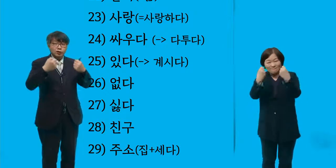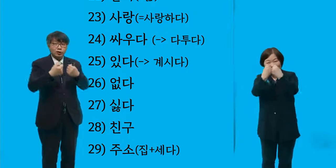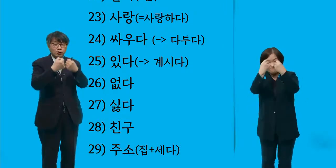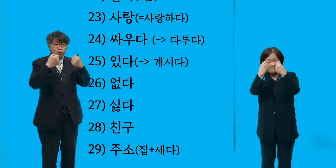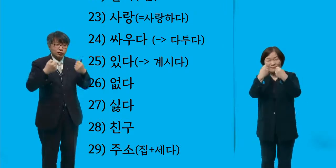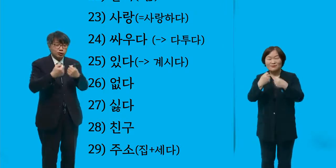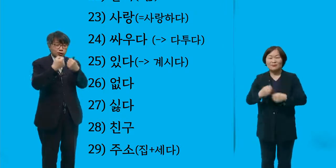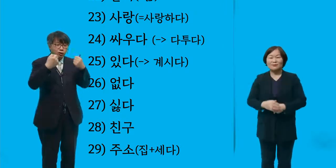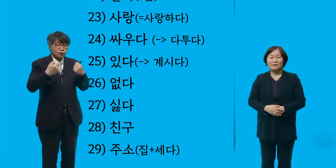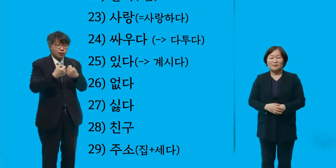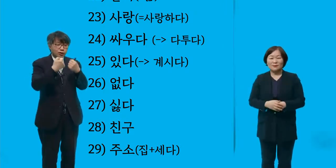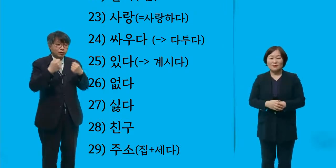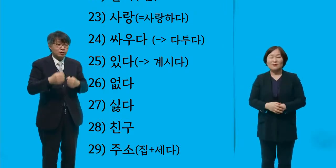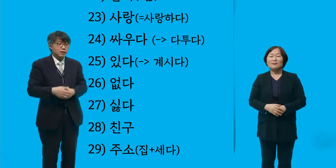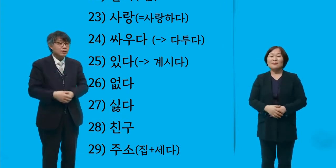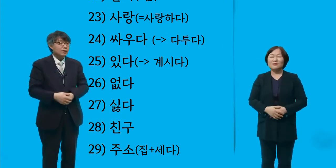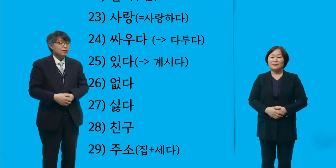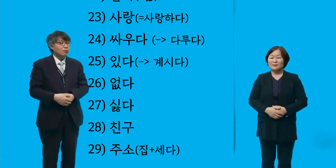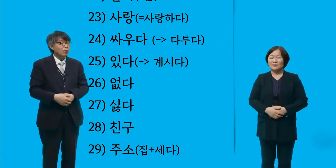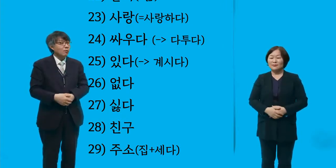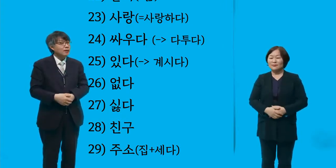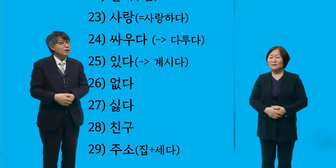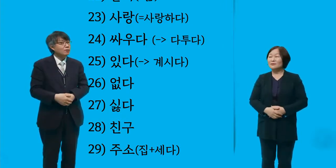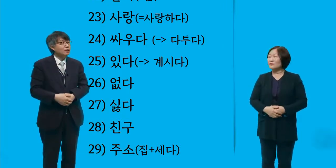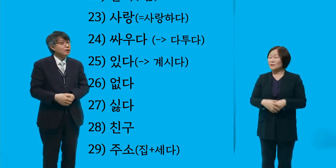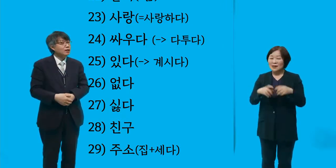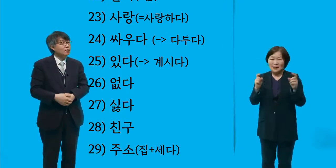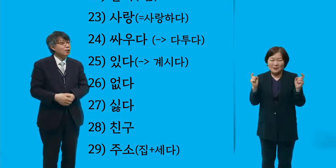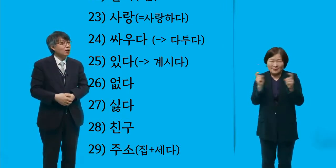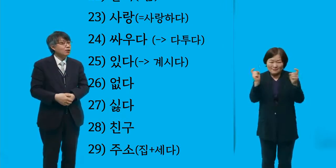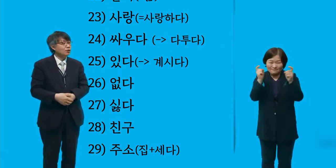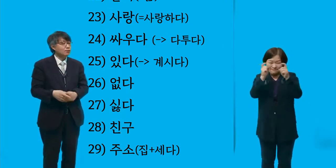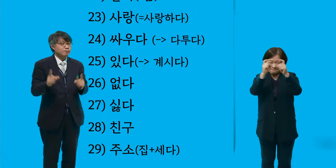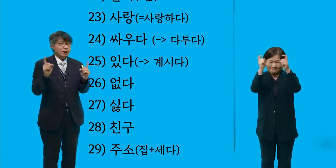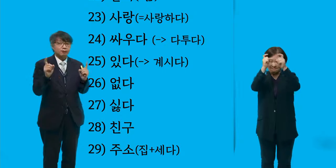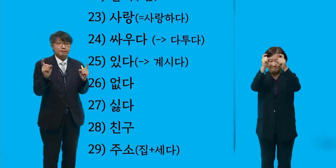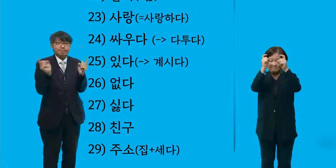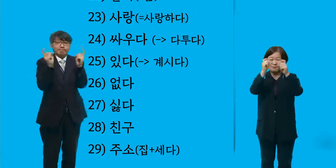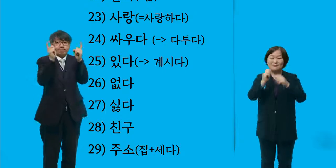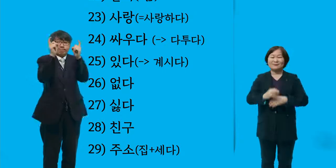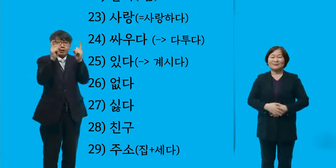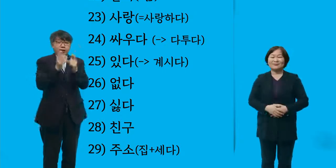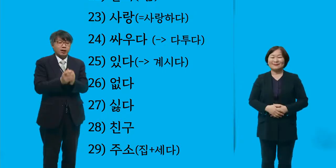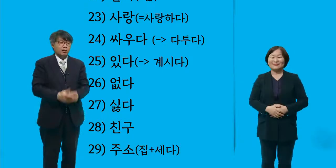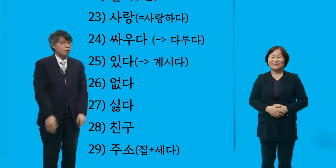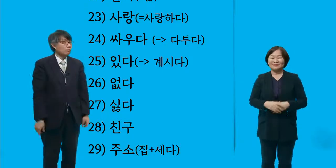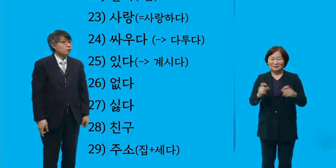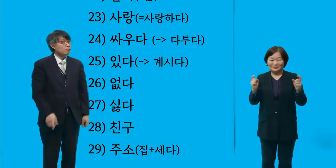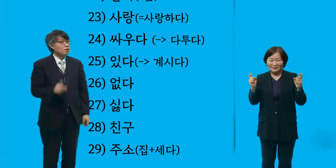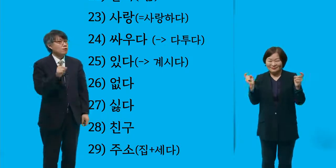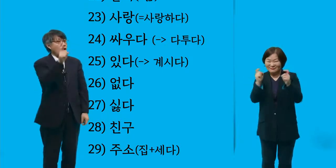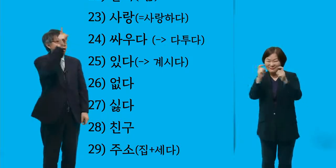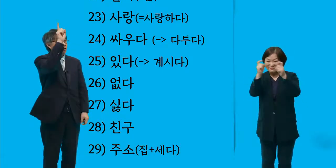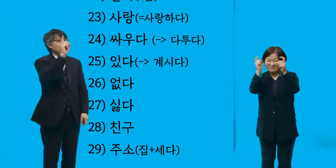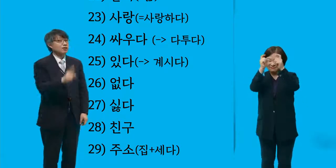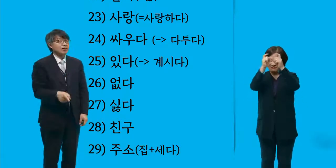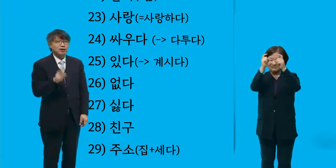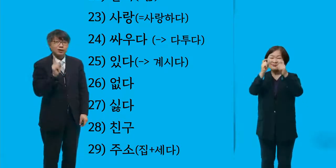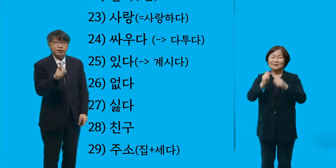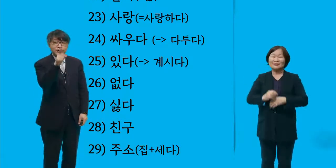거. 이게 싸우는 건데요. 이제 뭐 말싸움 같은 거 하는 건 뭘까요? 다투다. 이렇게 얼굴 보고 이런 거 있잖아요. 이런